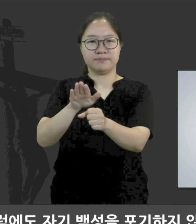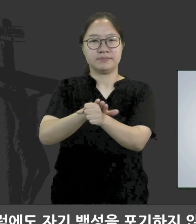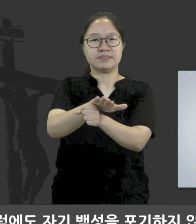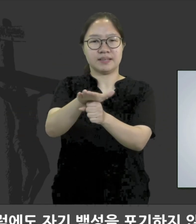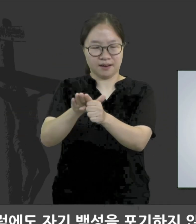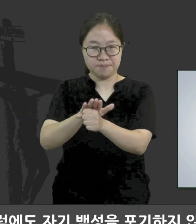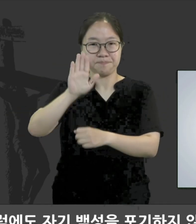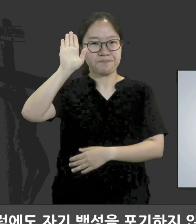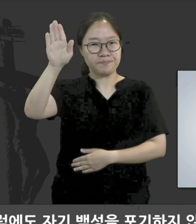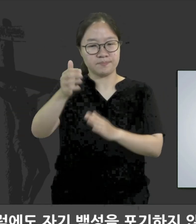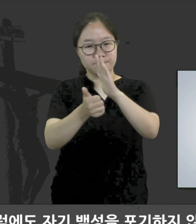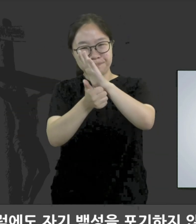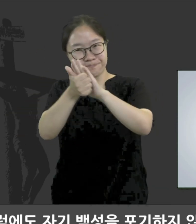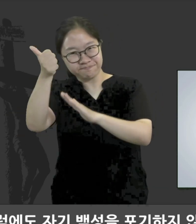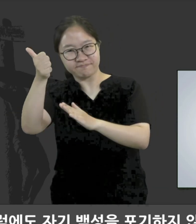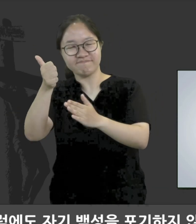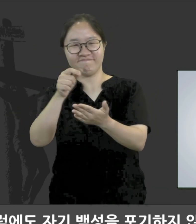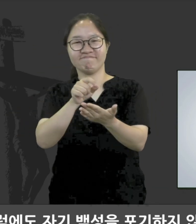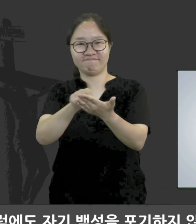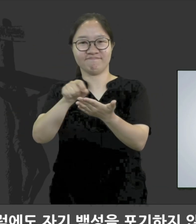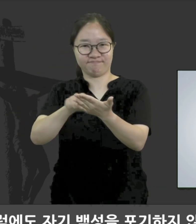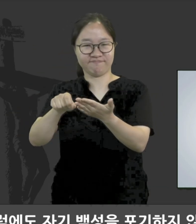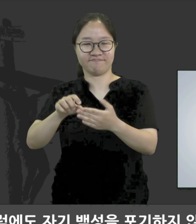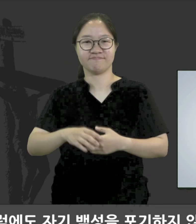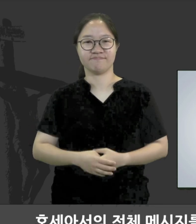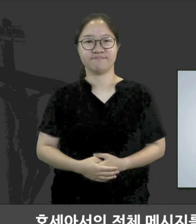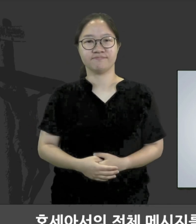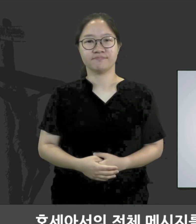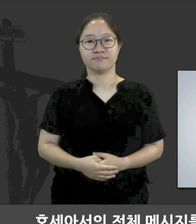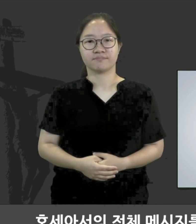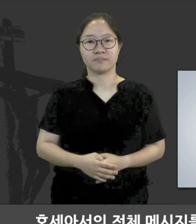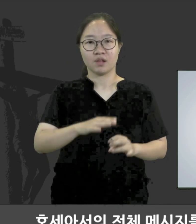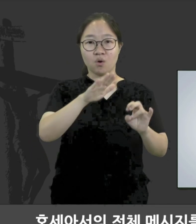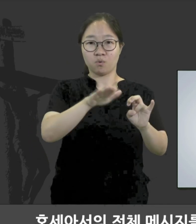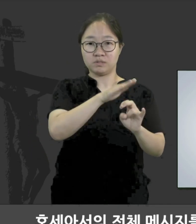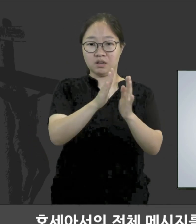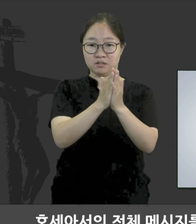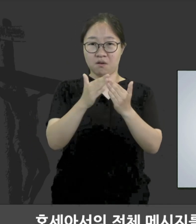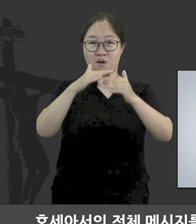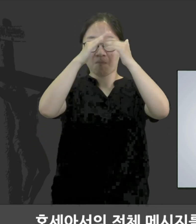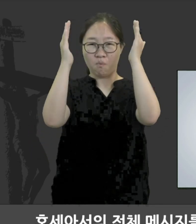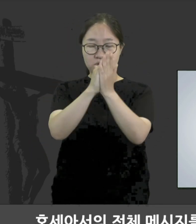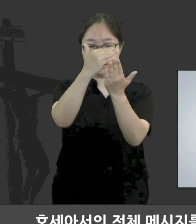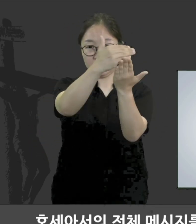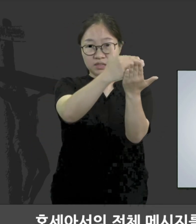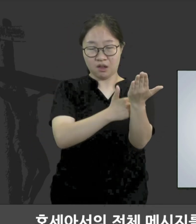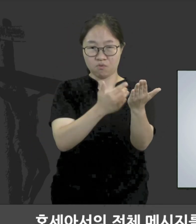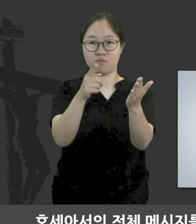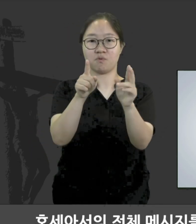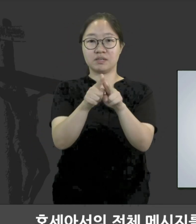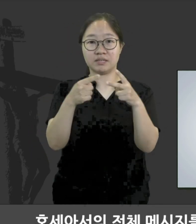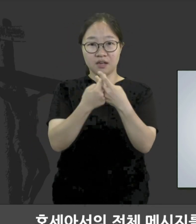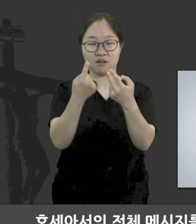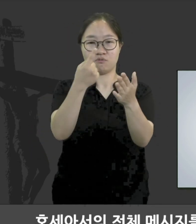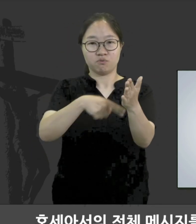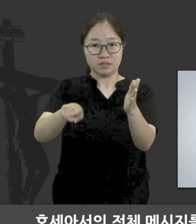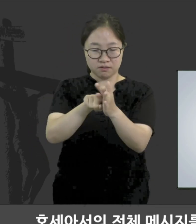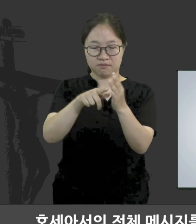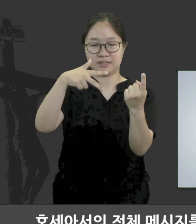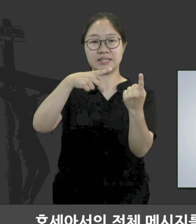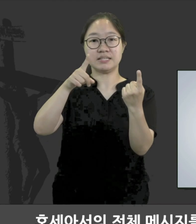사랑과 미래에 대한 소망을 전해주죠. 호세아서의 전체 메시지를 이해하기 위해 1장을